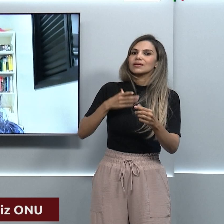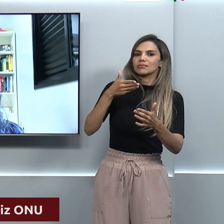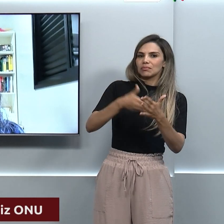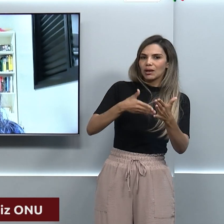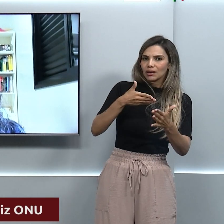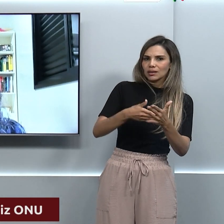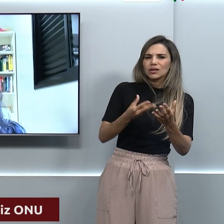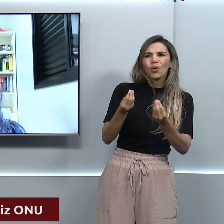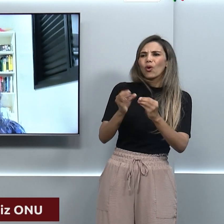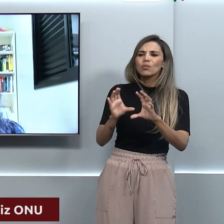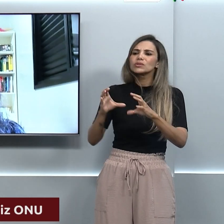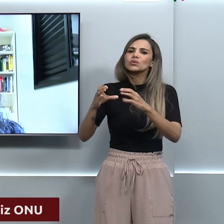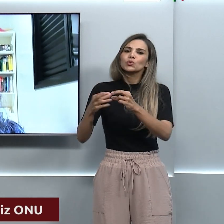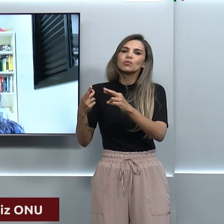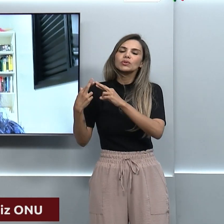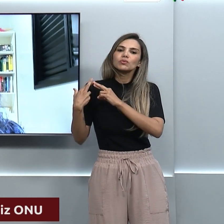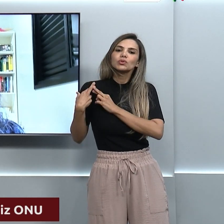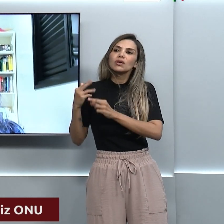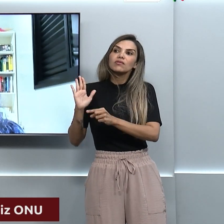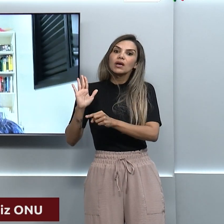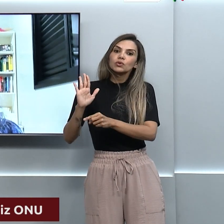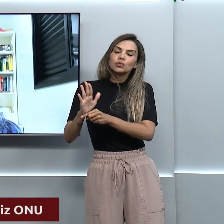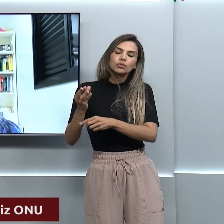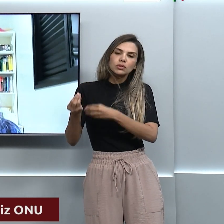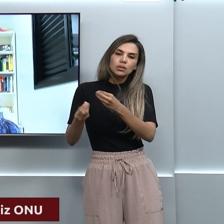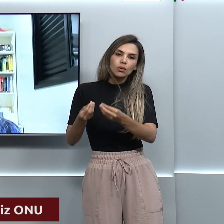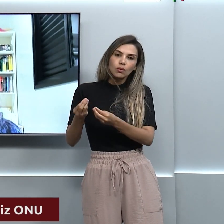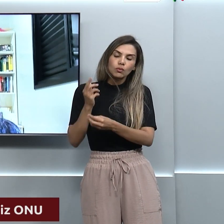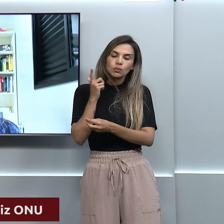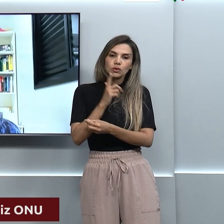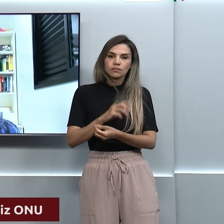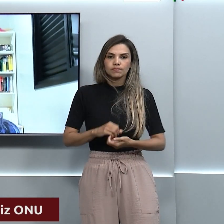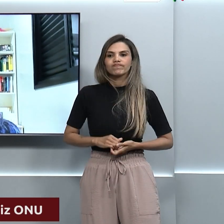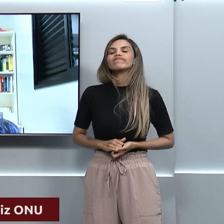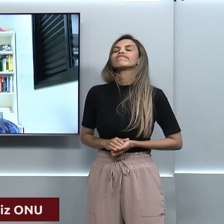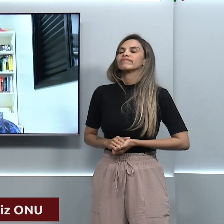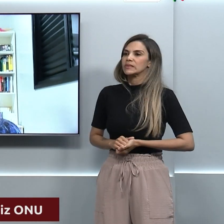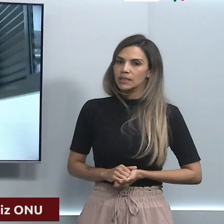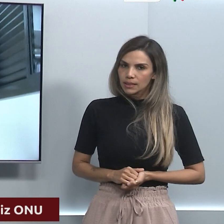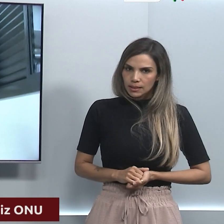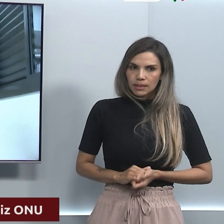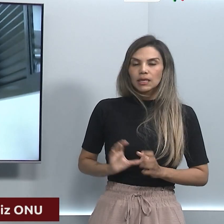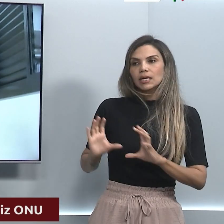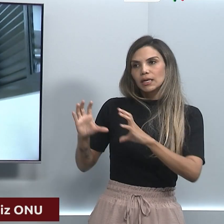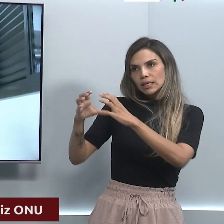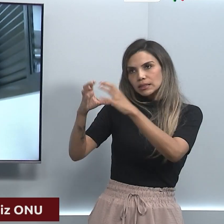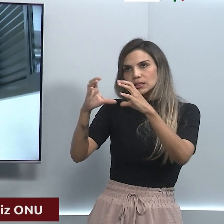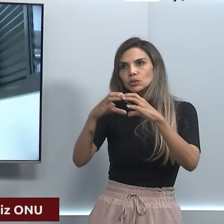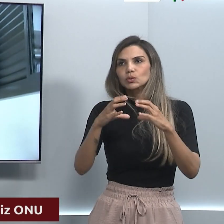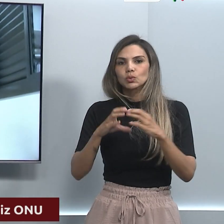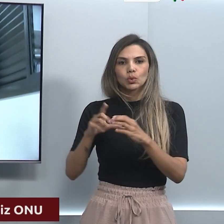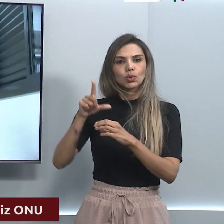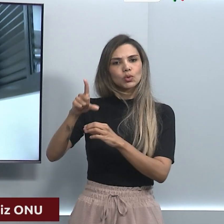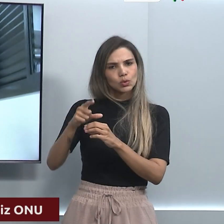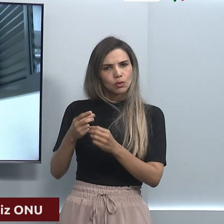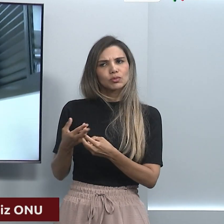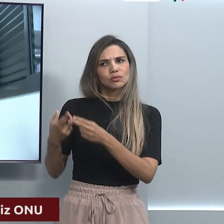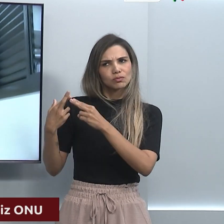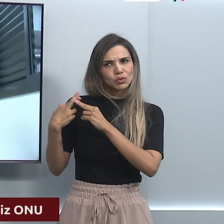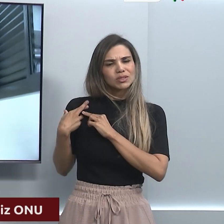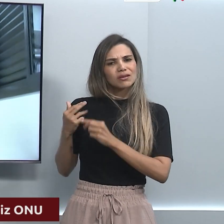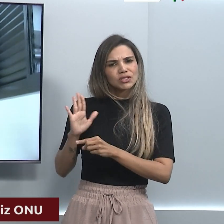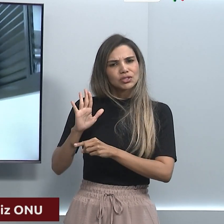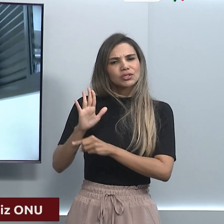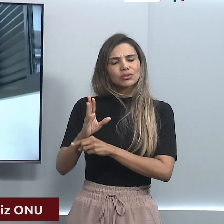organizações? Bem, as organizações internacionais elas são assim indispensáveis nesse contexto. A própria ideia o